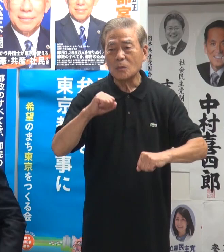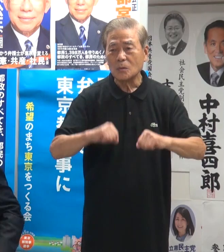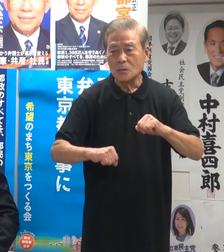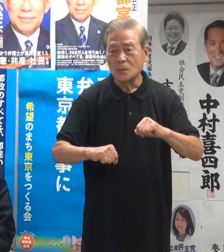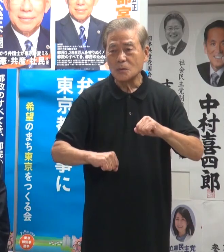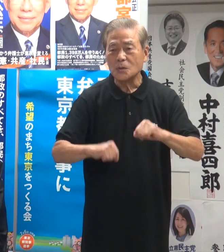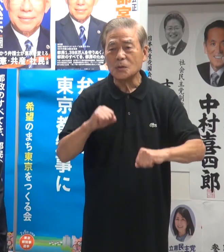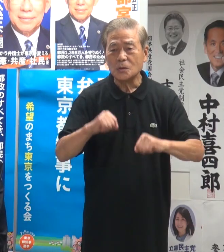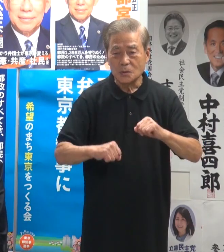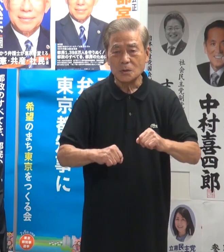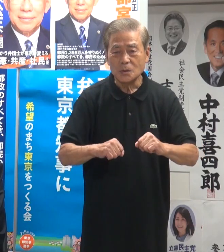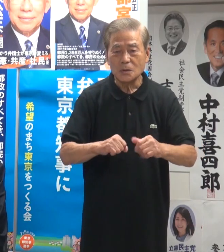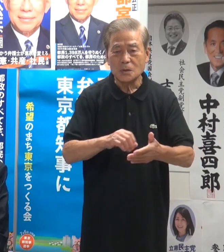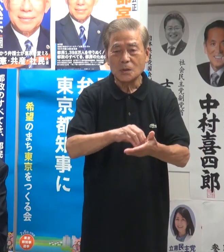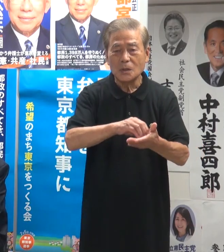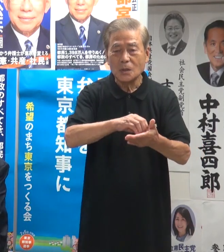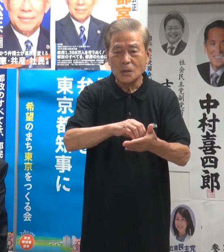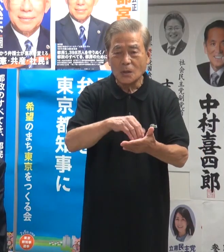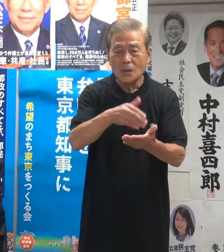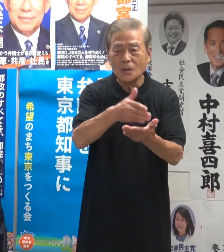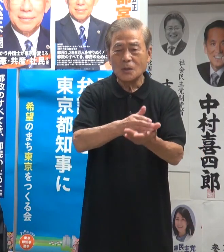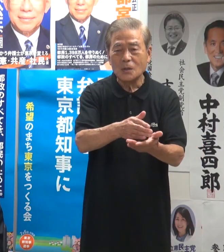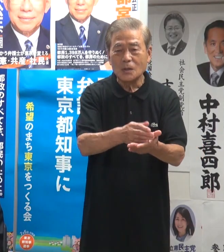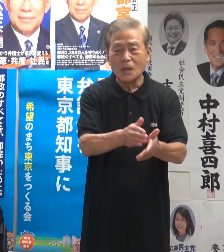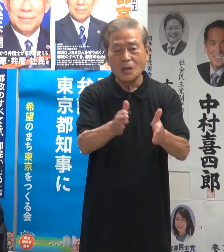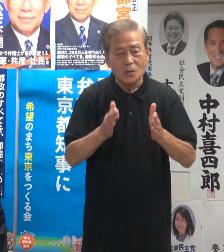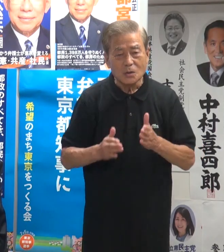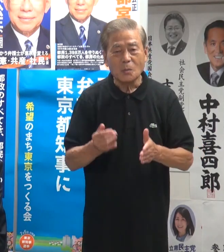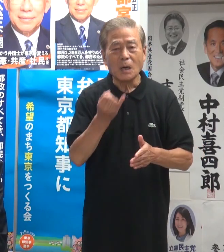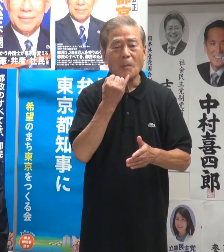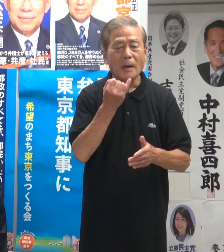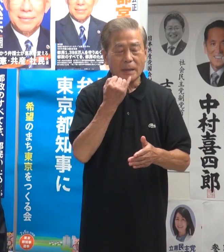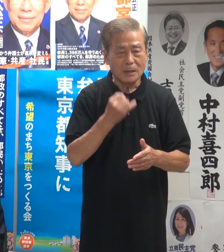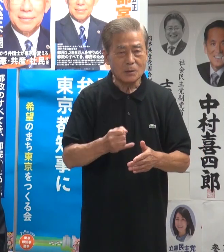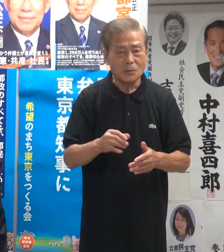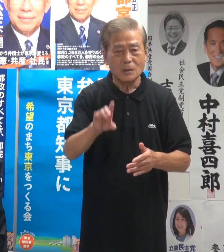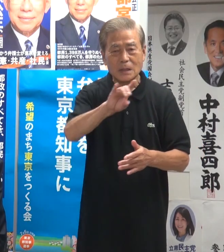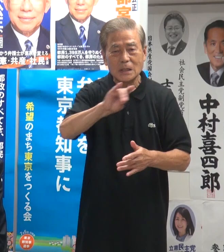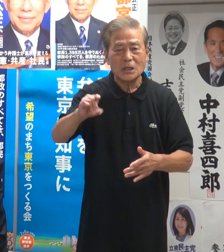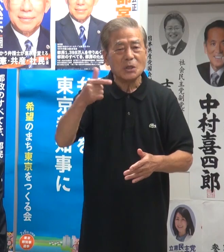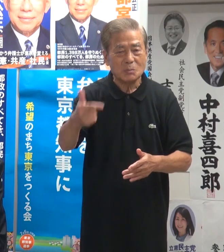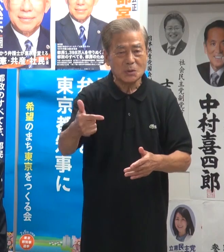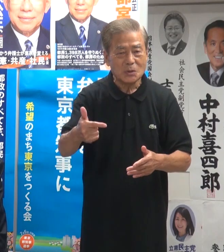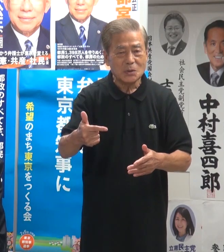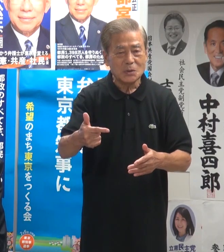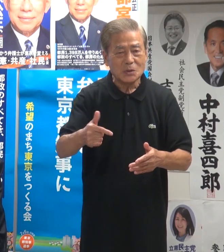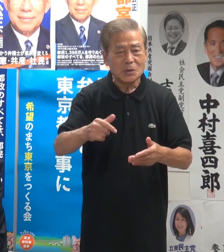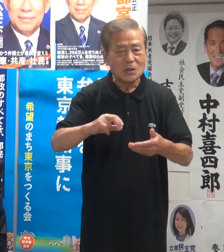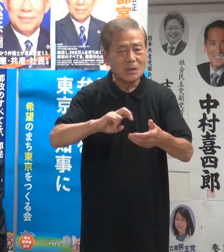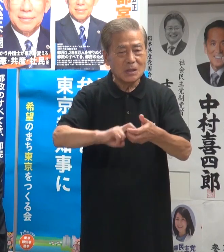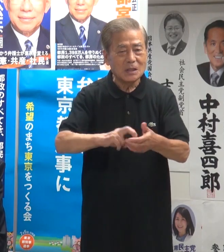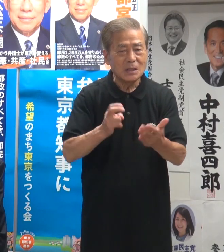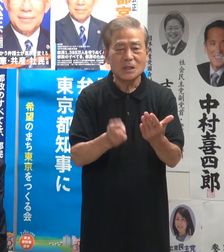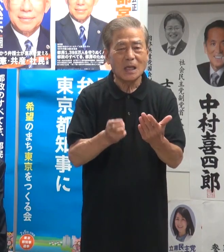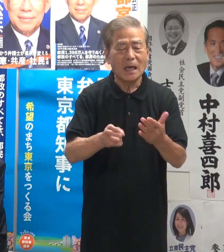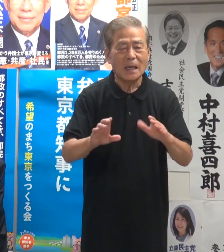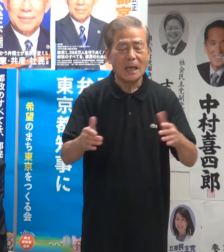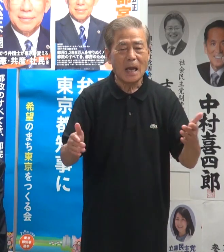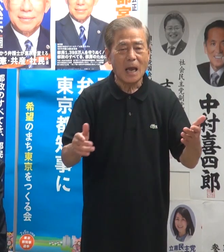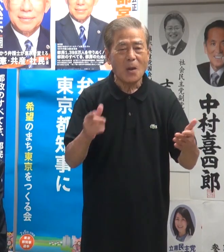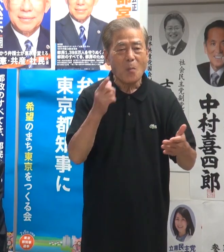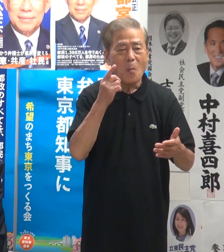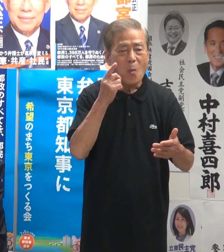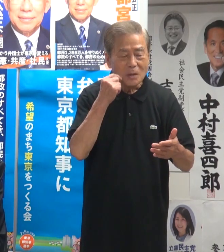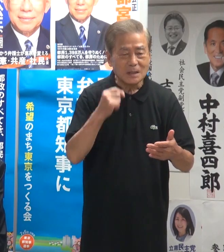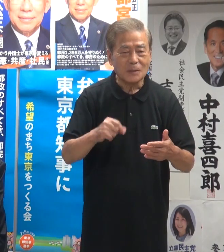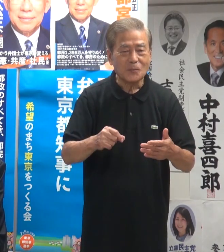いいじゃないかと僕は思ってたんだけど、とかそういう義務規定がないので、あのテレビメディアはその人が出ないと多分視聴